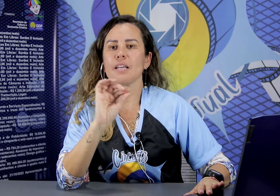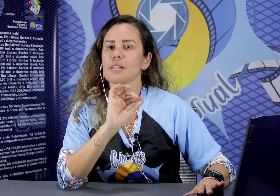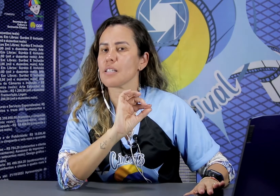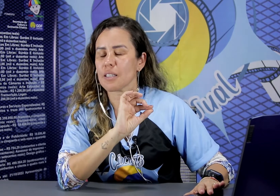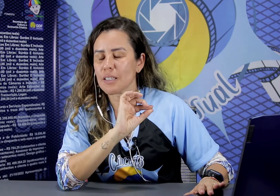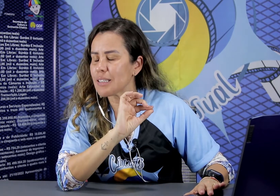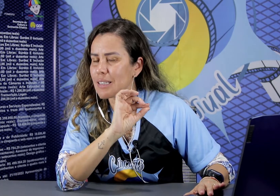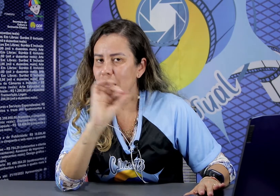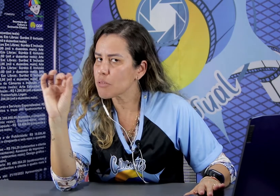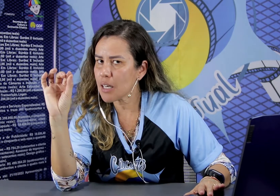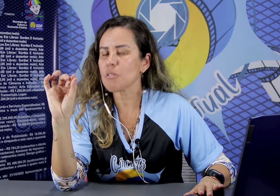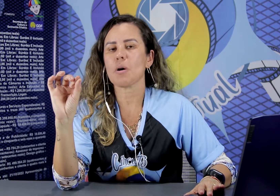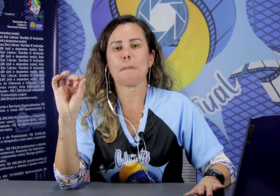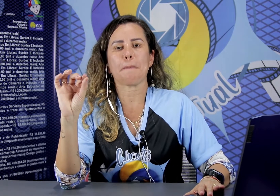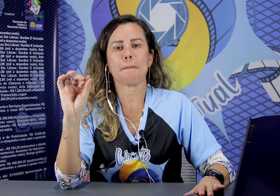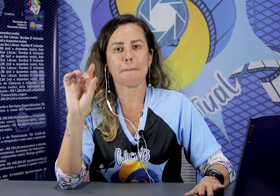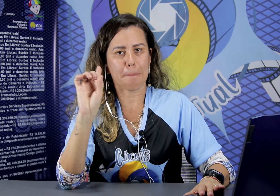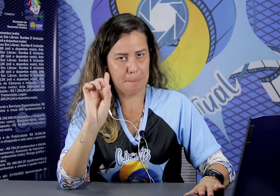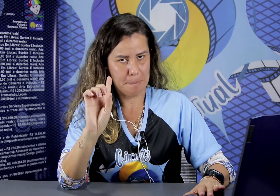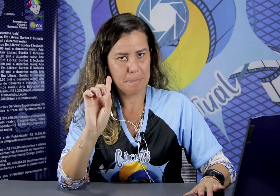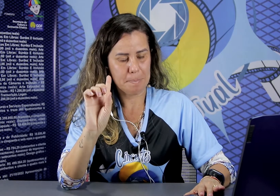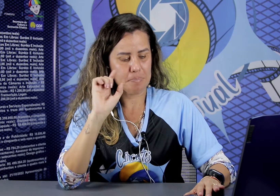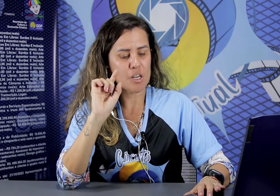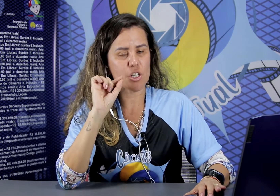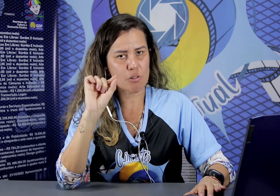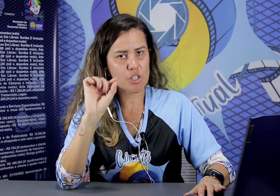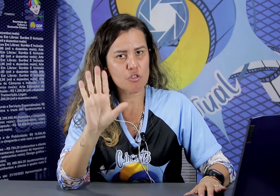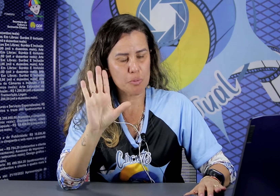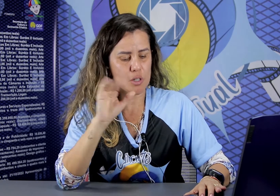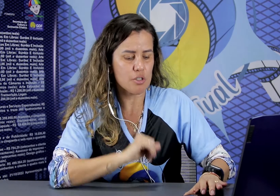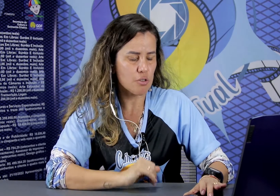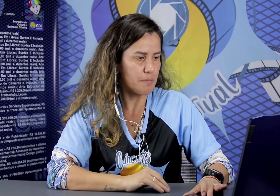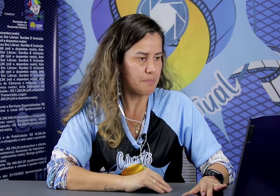criança não tem língua. Imagina quando a gente for para o texto.